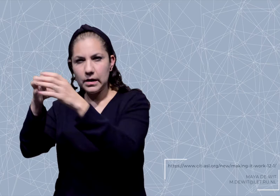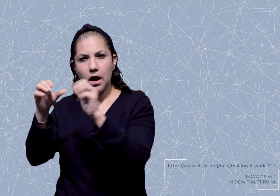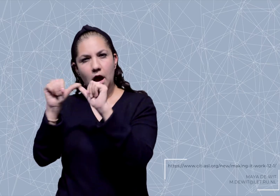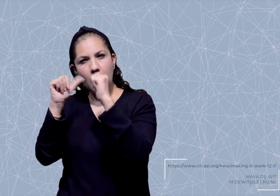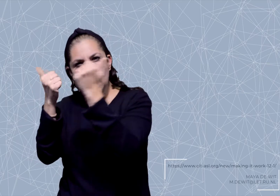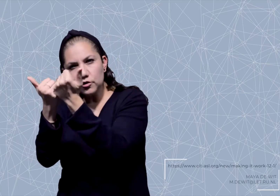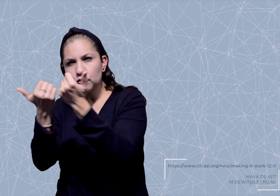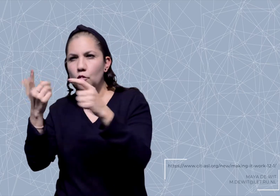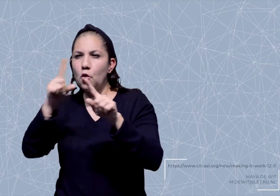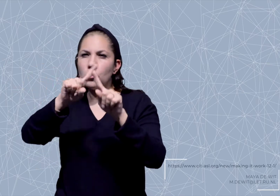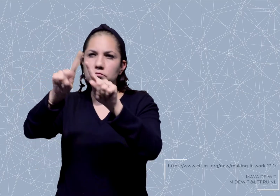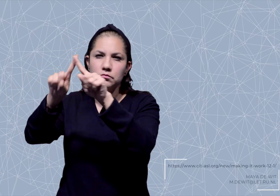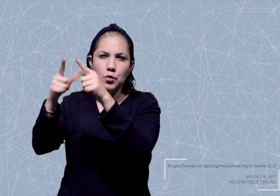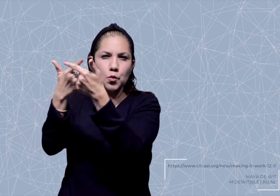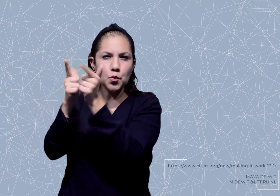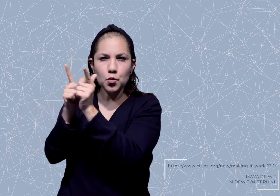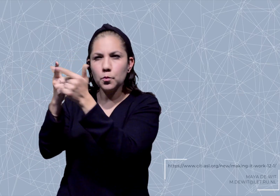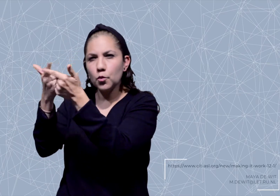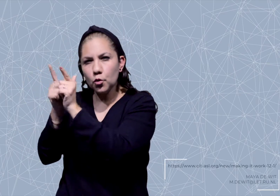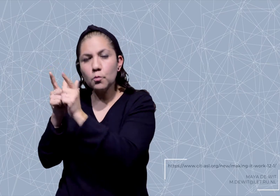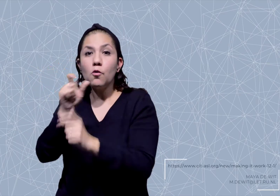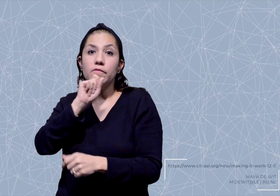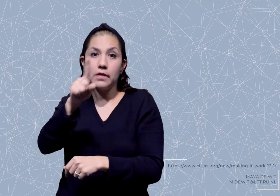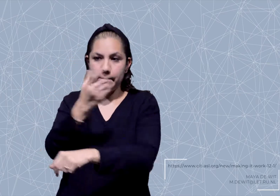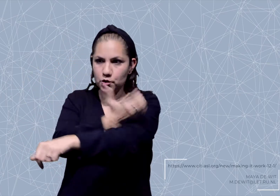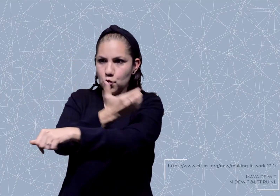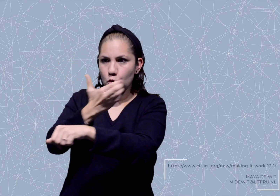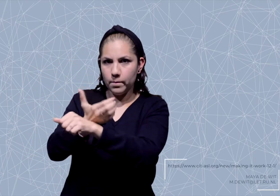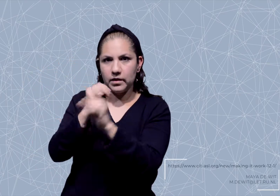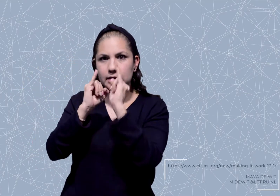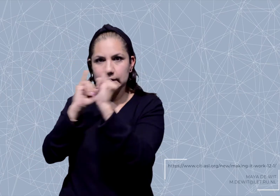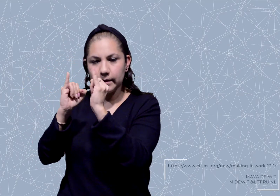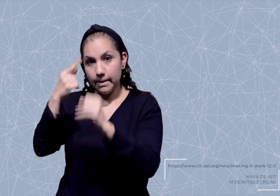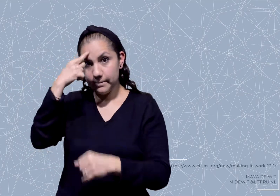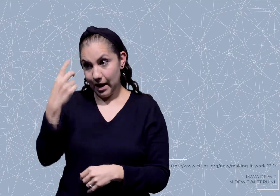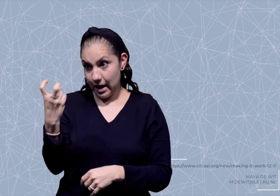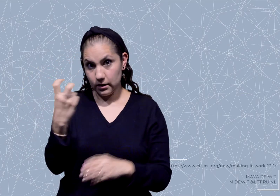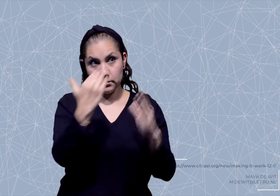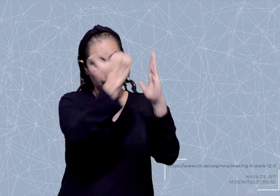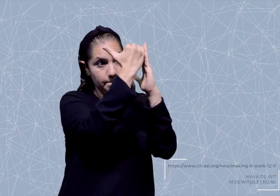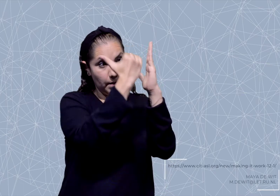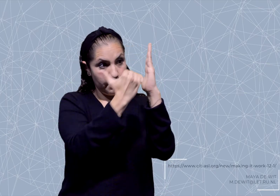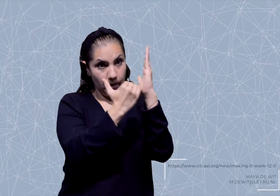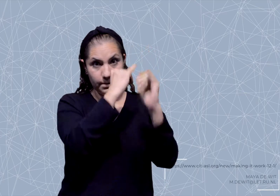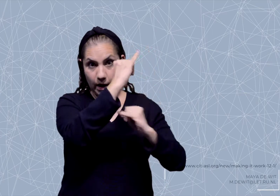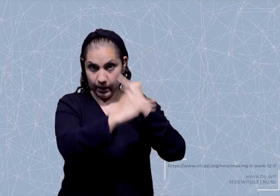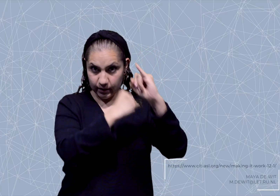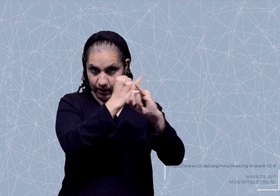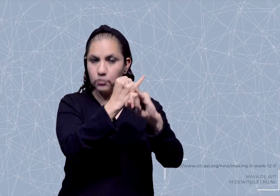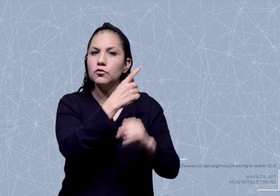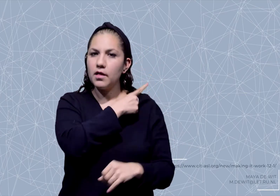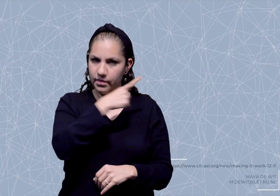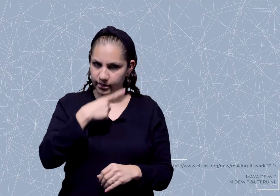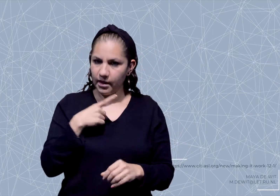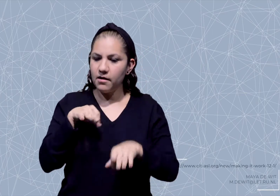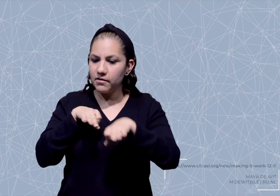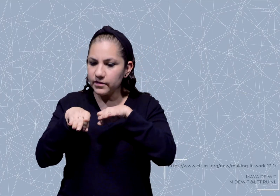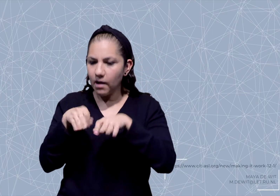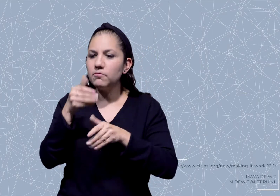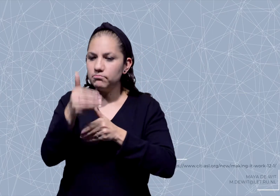educar a las organizaciones, a los clientes y a otros colegas para que se vayan implementando estos